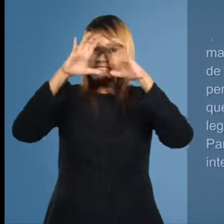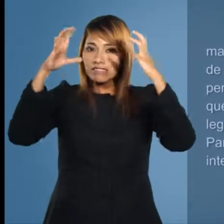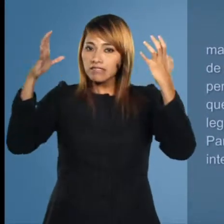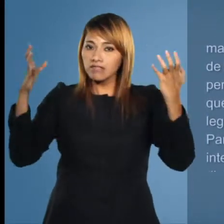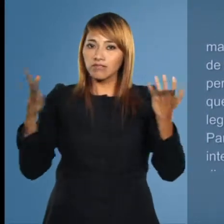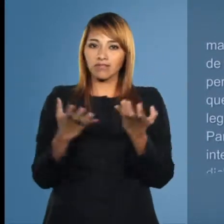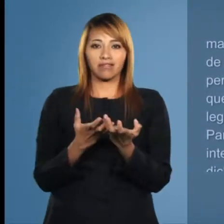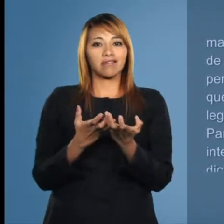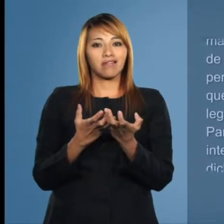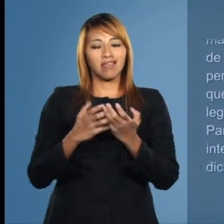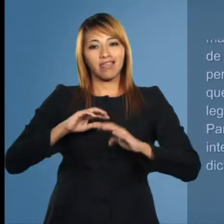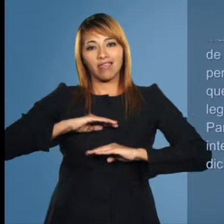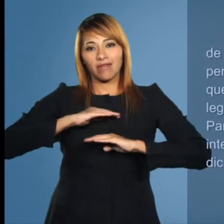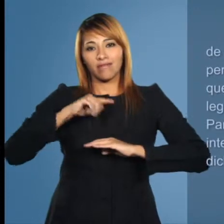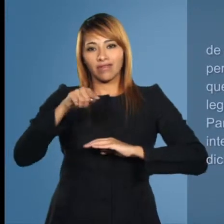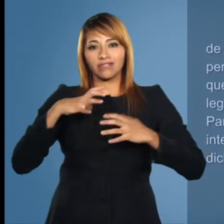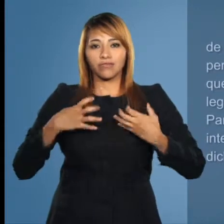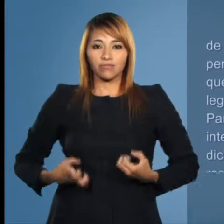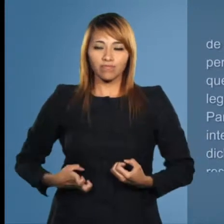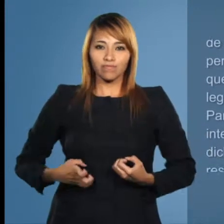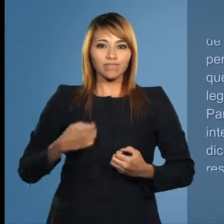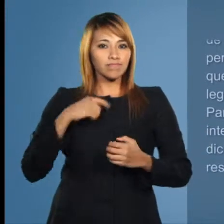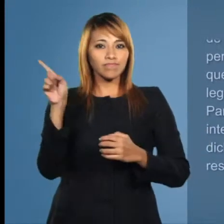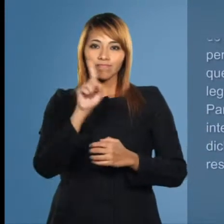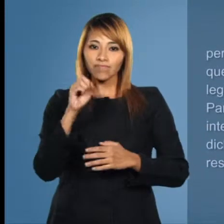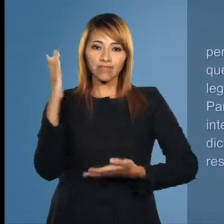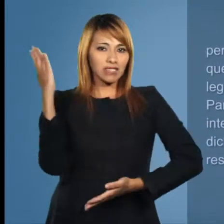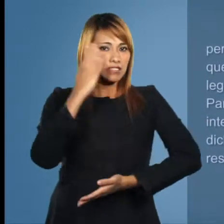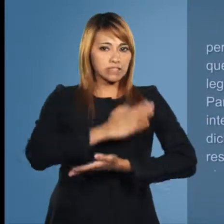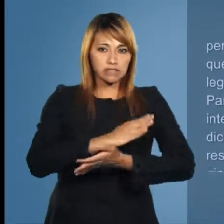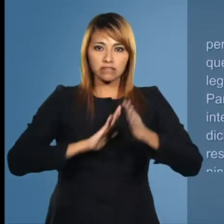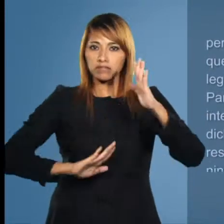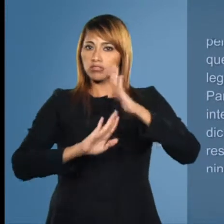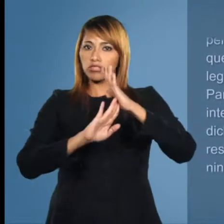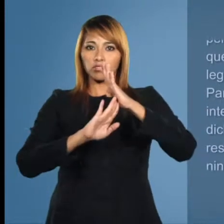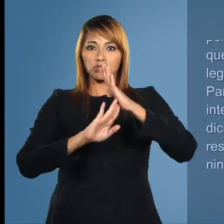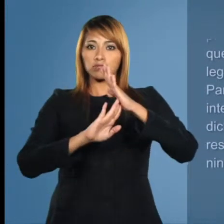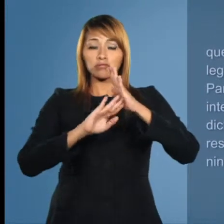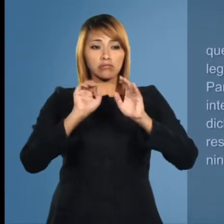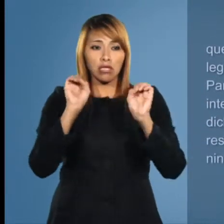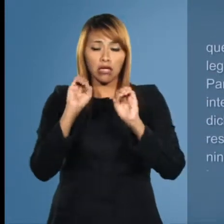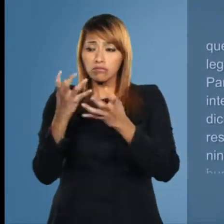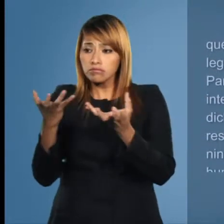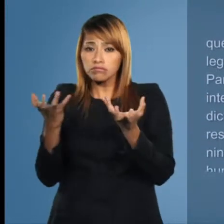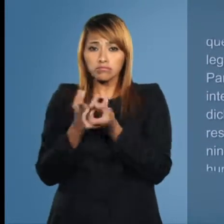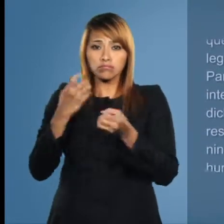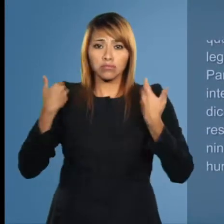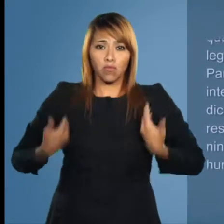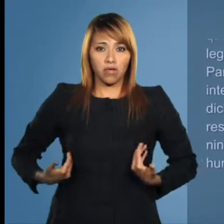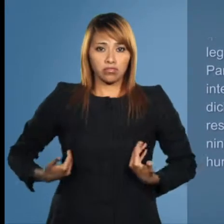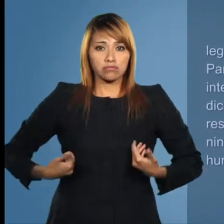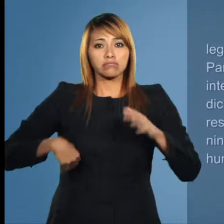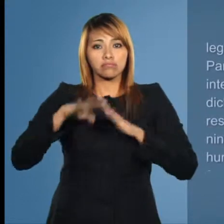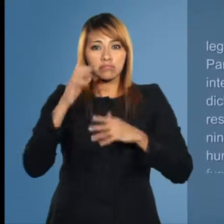dicho Estado. No se restringirán ni derogarán ninguno de los derechos humanos y las libertades